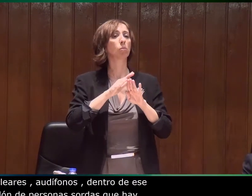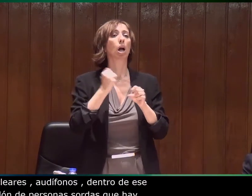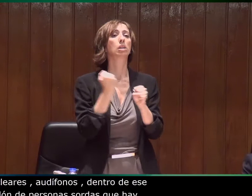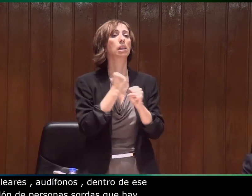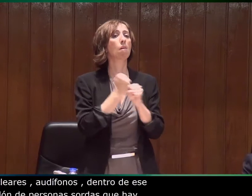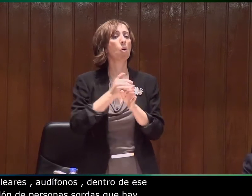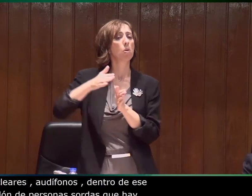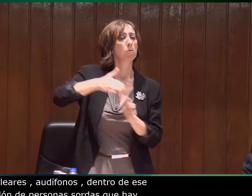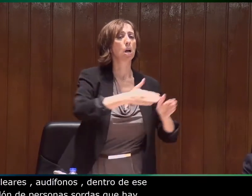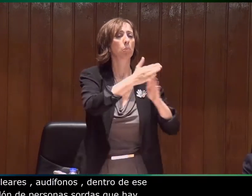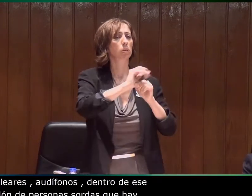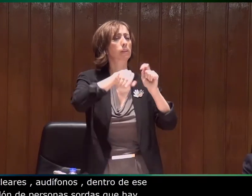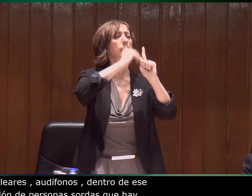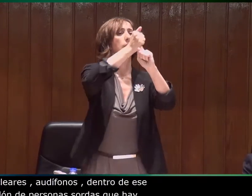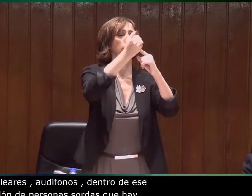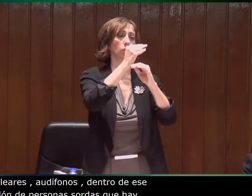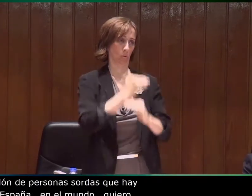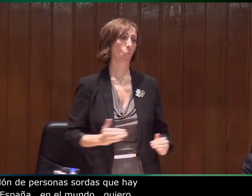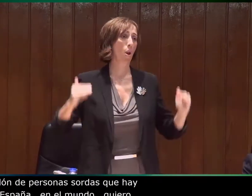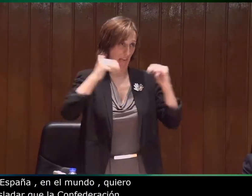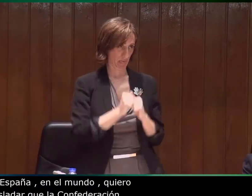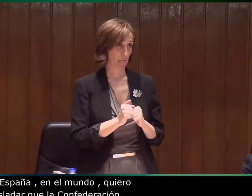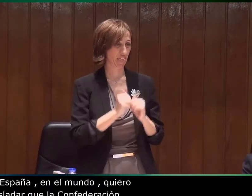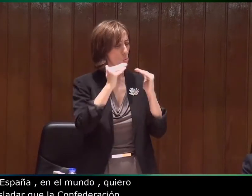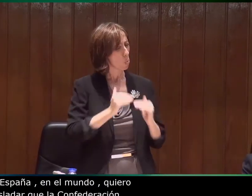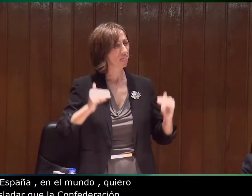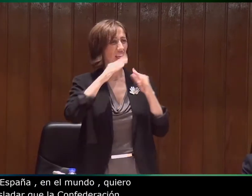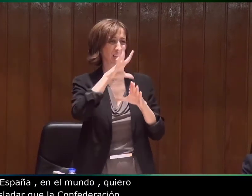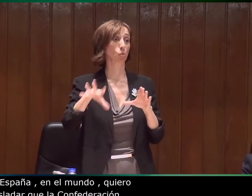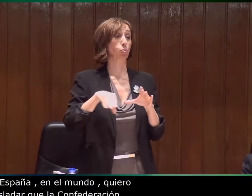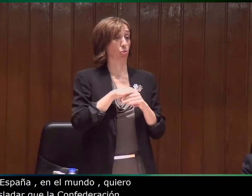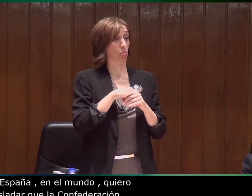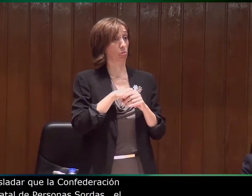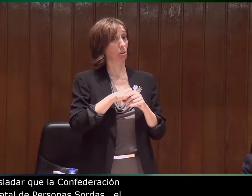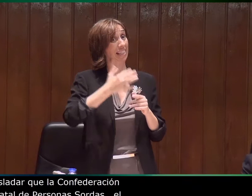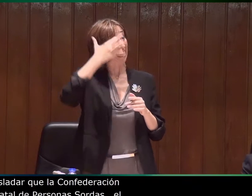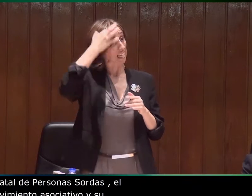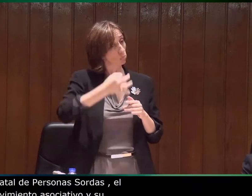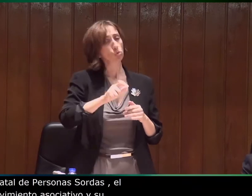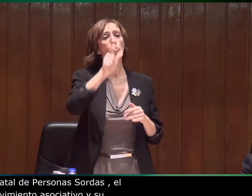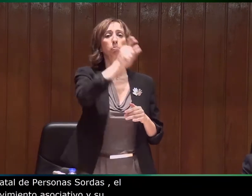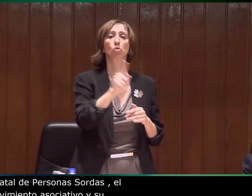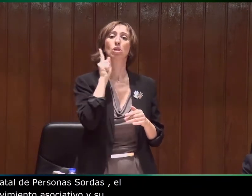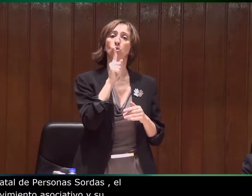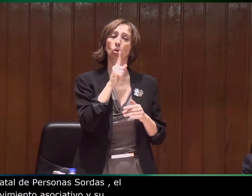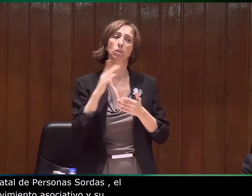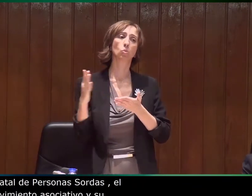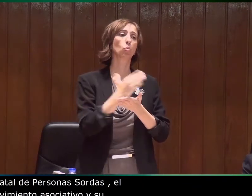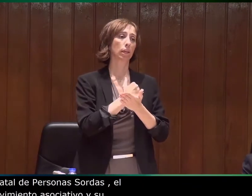tenemos muy claro ese trabajo y ese camino que es conseguir la igualdad la inclusión y creemos que